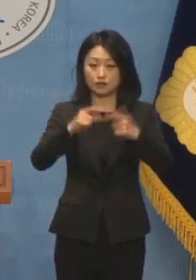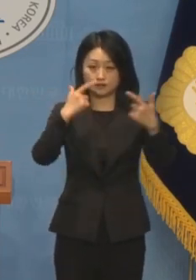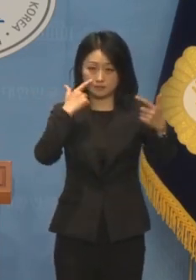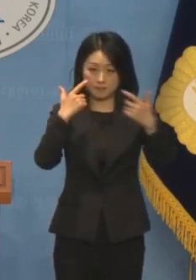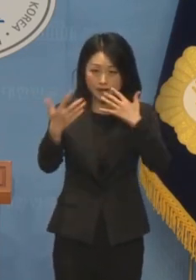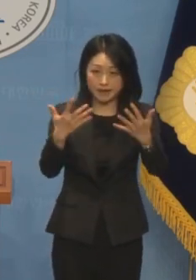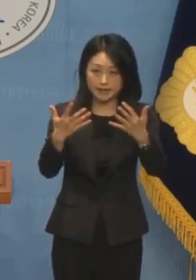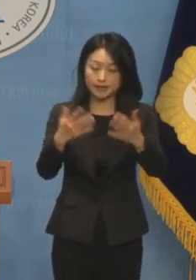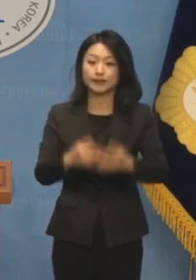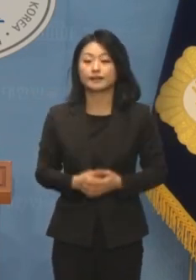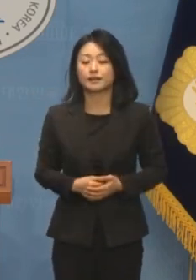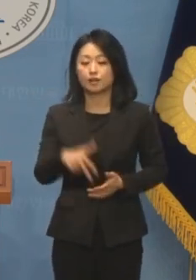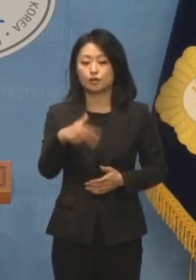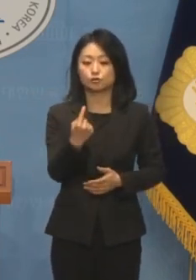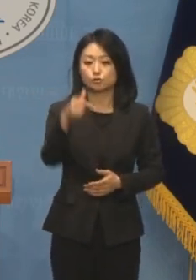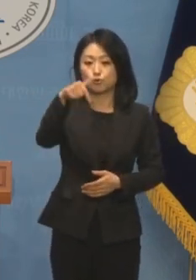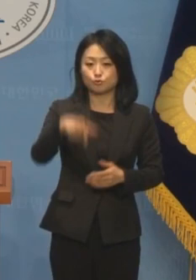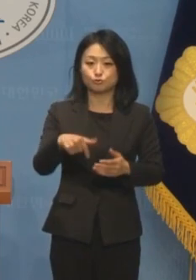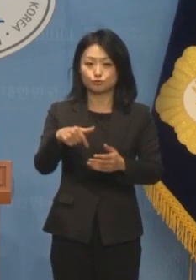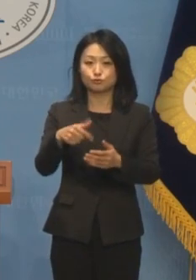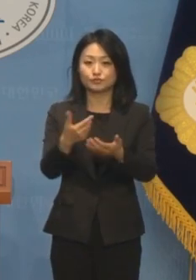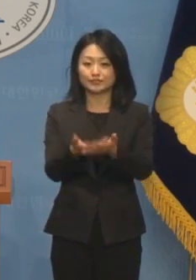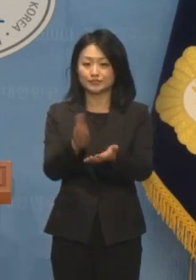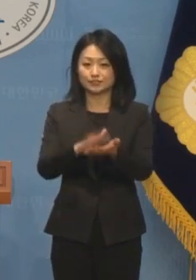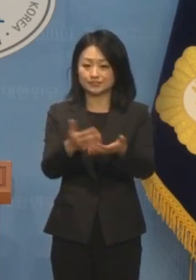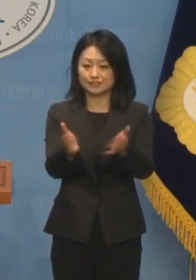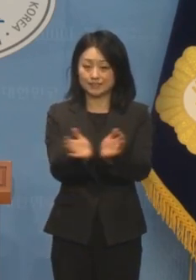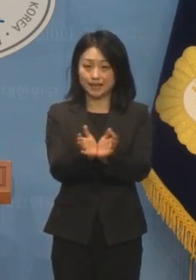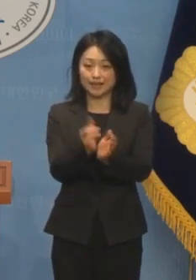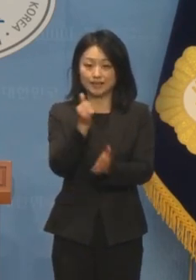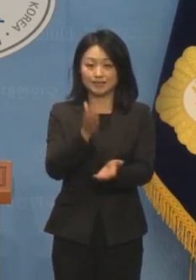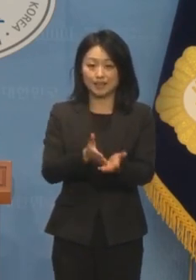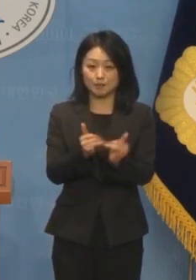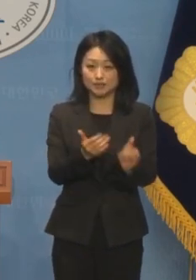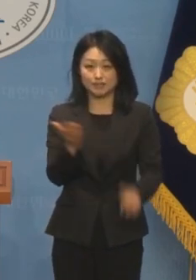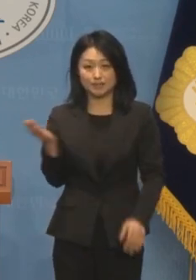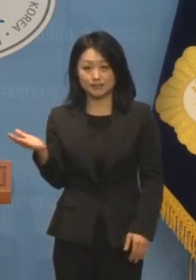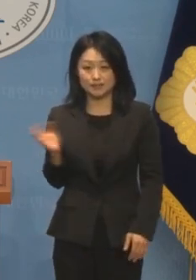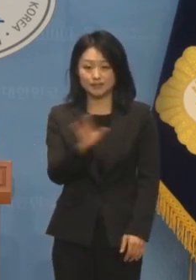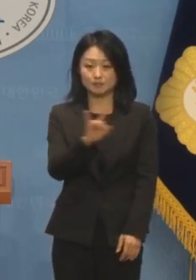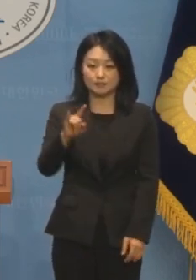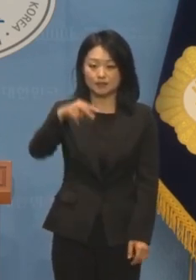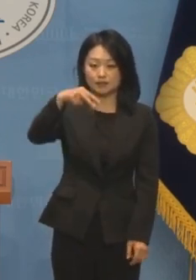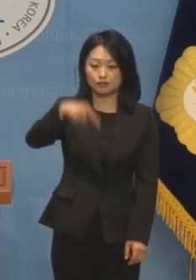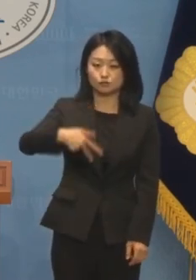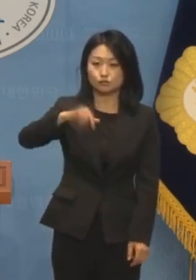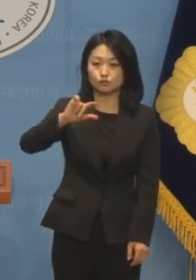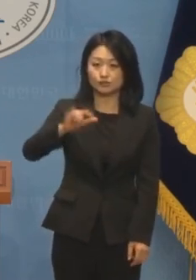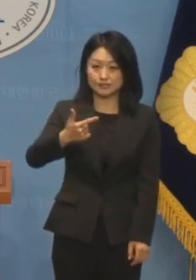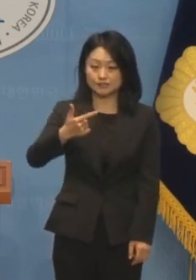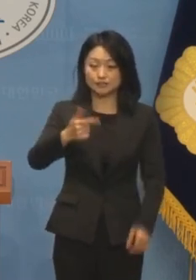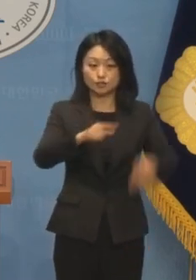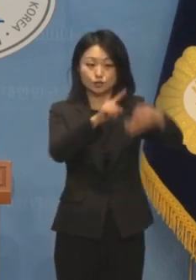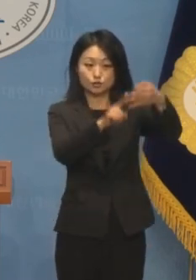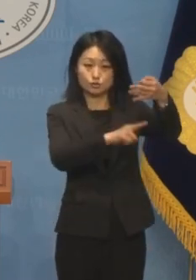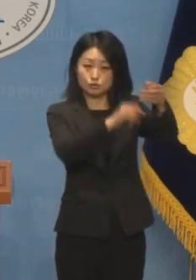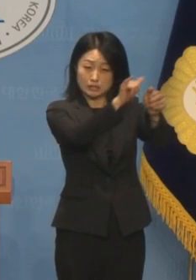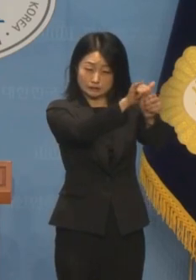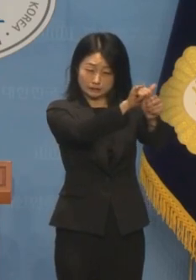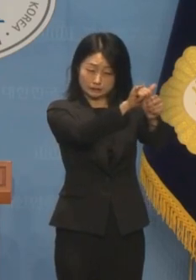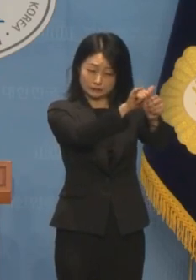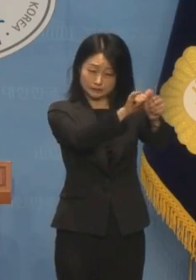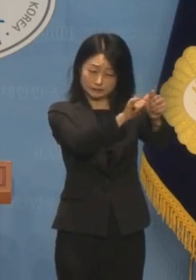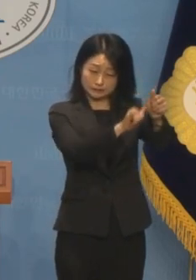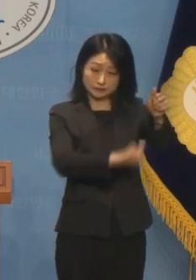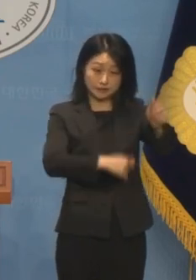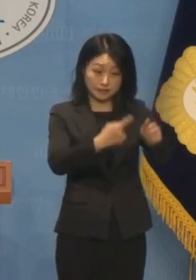선명하게. 조국혁신당 대변인 배수진입니다. 윤 대통령에 대한 충성도만이 검찰